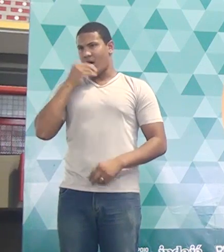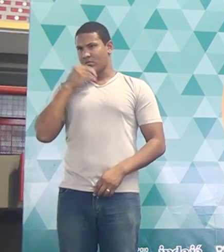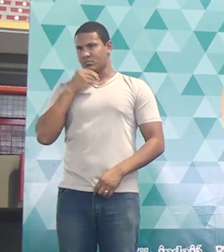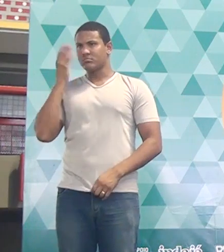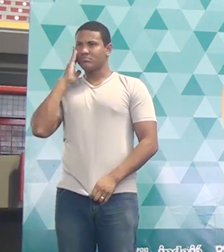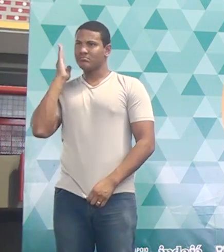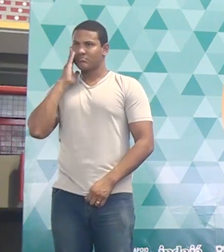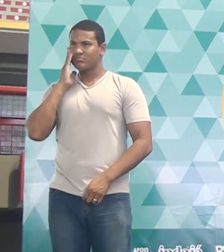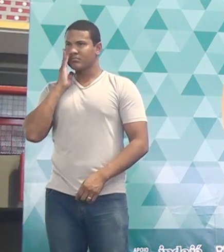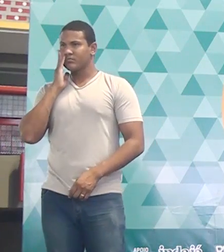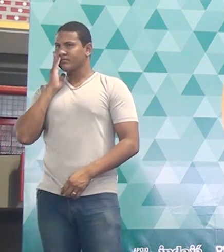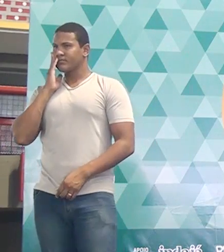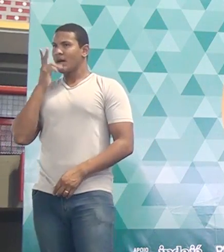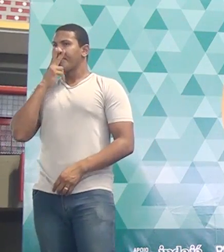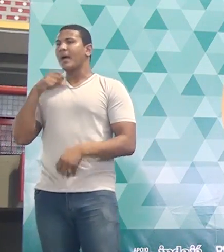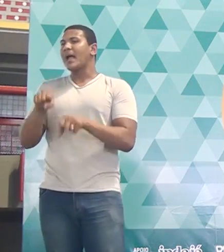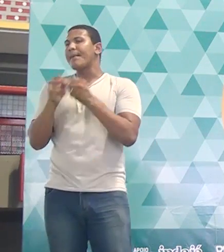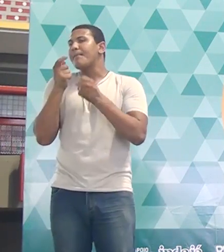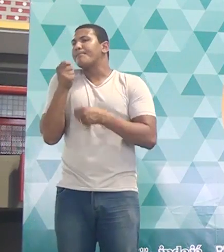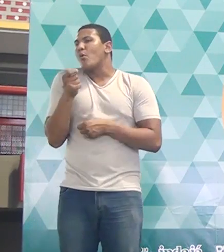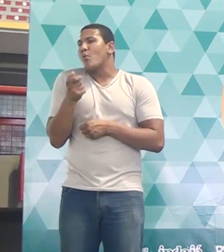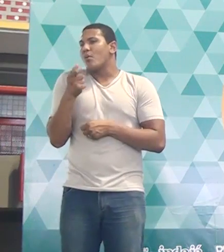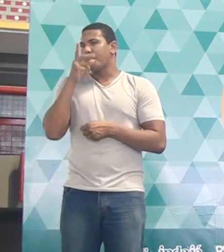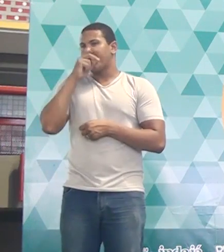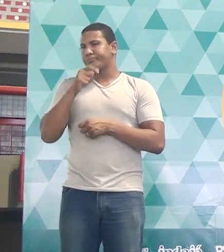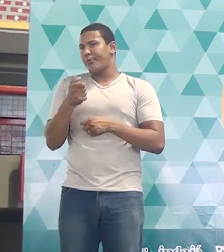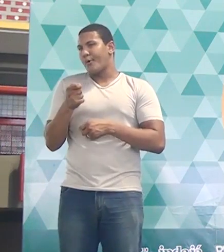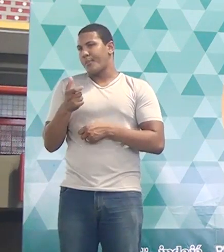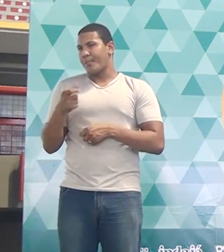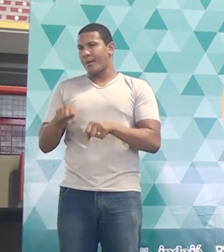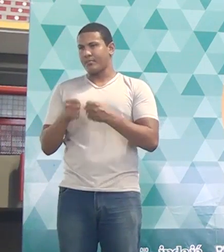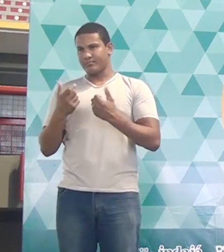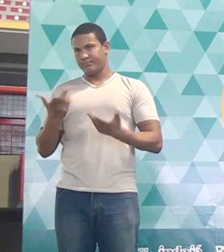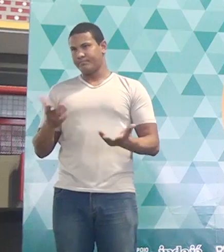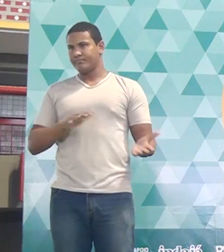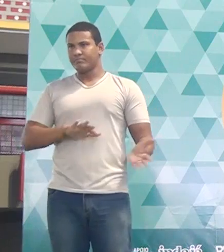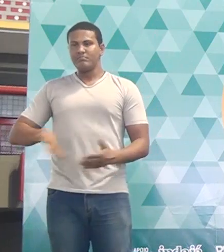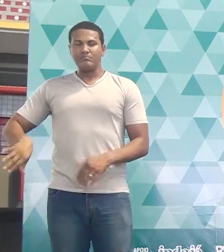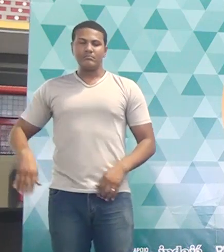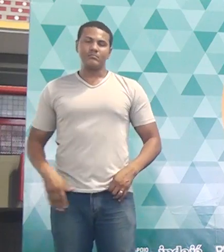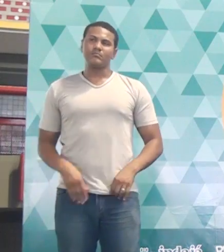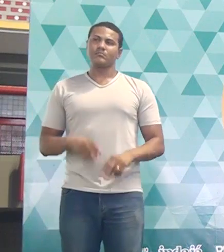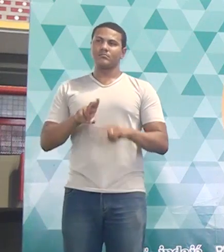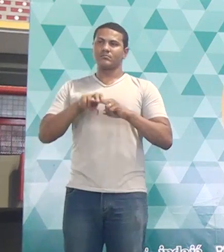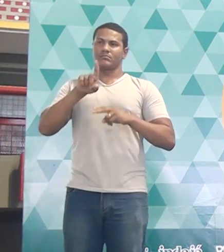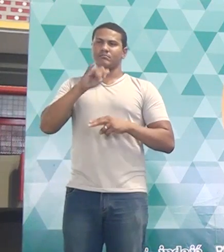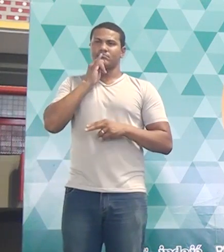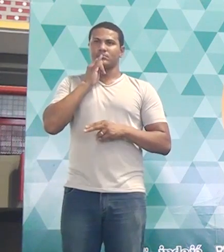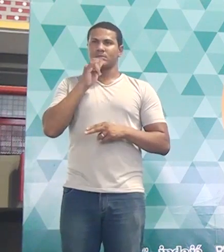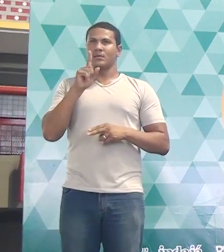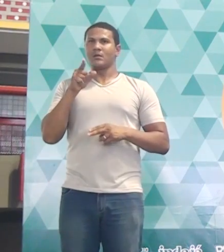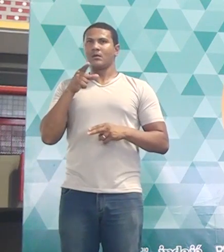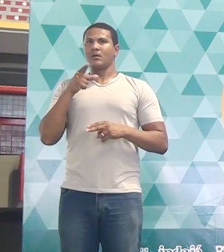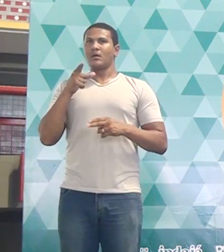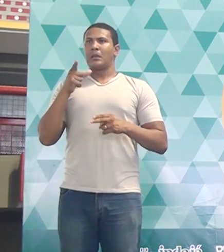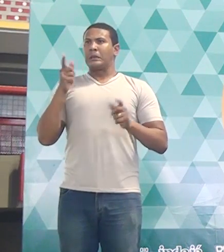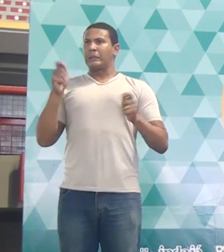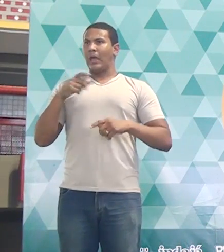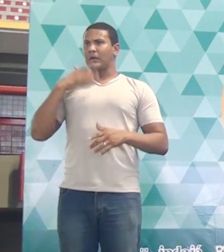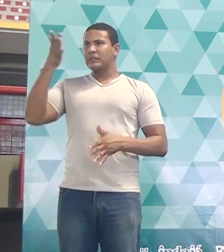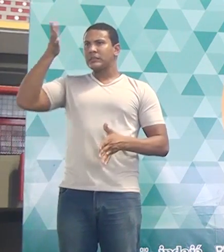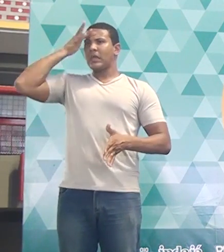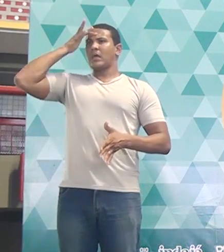porque nem sempre a questão vai lhe dar esses números para você calcular. Não dá para decorar o alfa de todos os ácidos, porque são